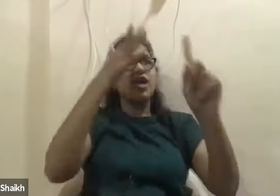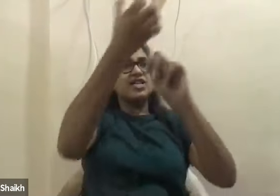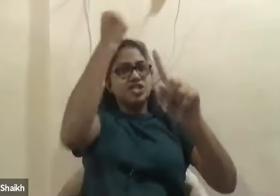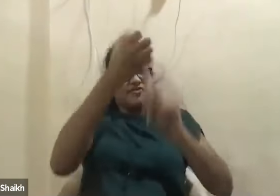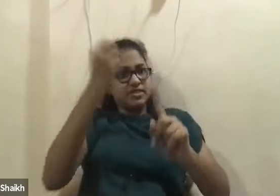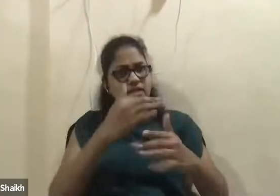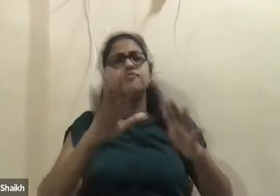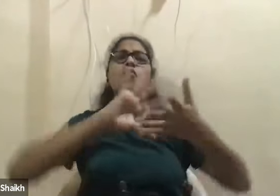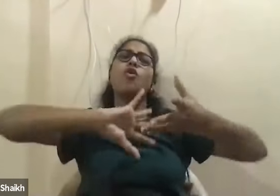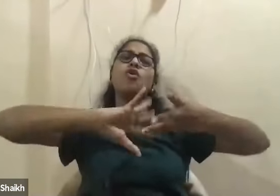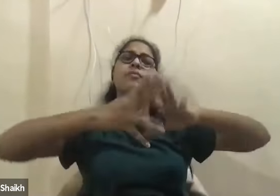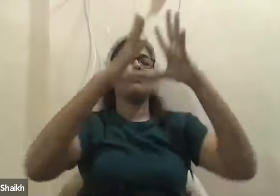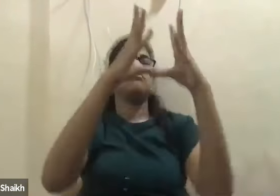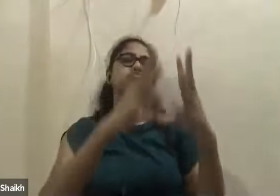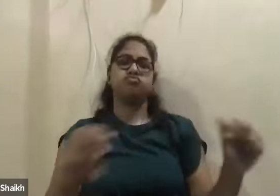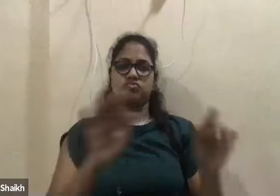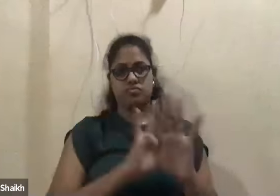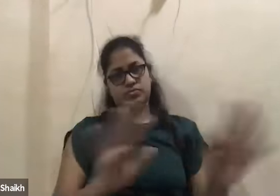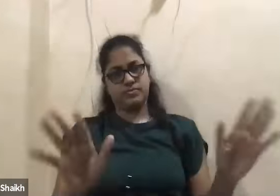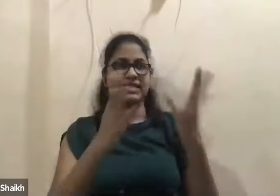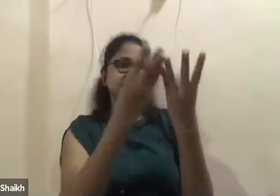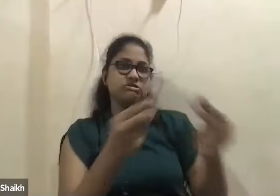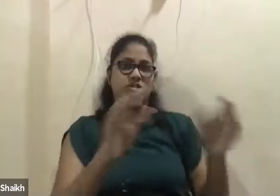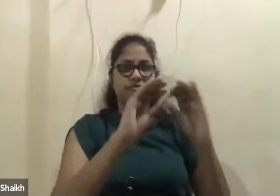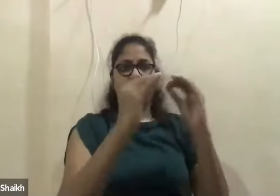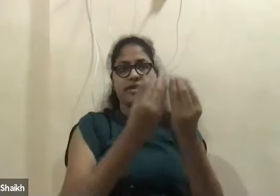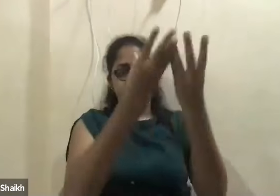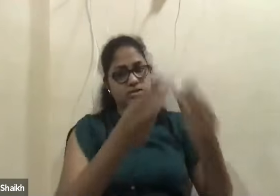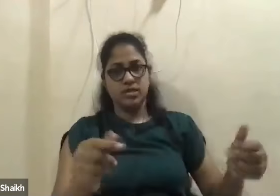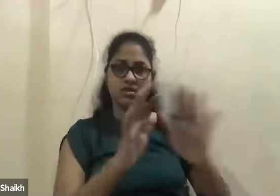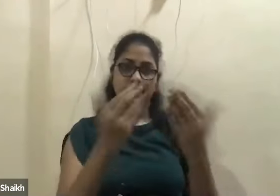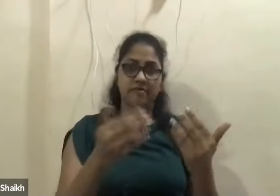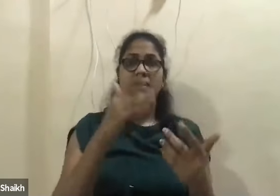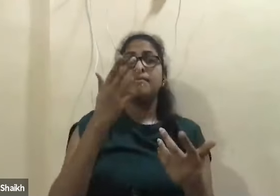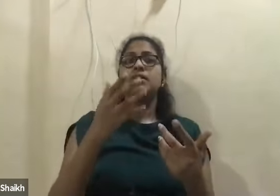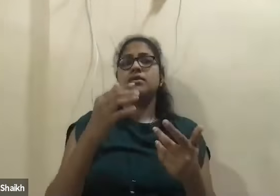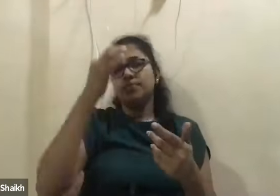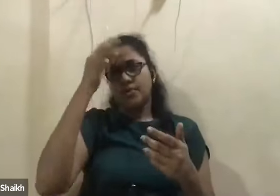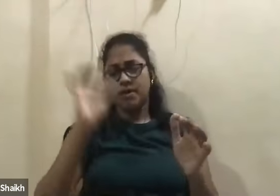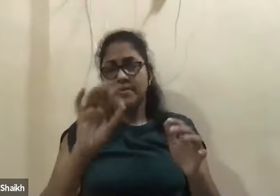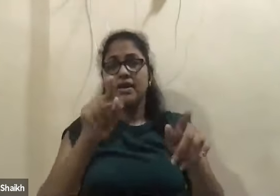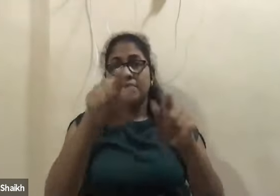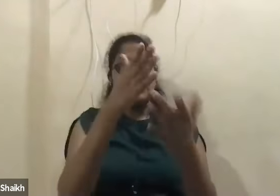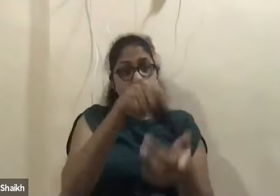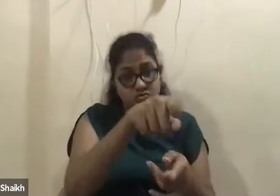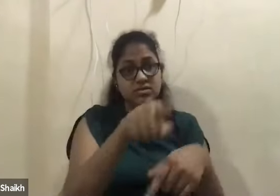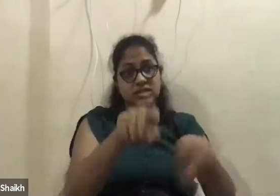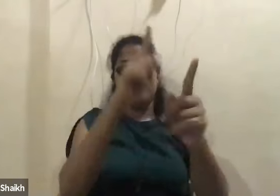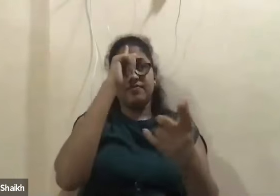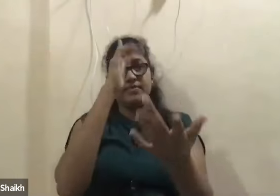उसमें ये बिल्कुल प्रोवाइड कर सकते हैं कि उसके जैसे डिसेंडेंट्स को भी मिलेगा, या उसकी अगर मान